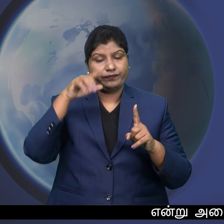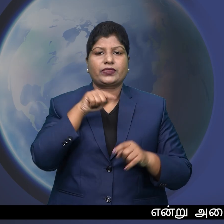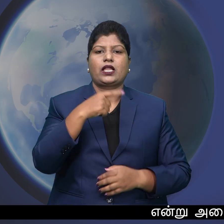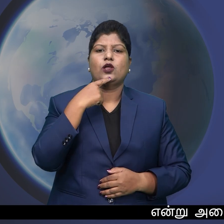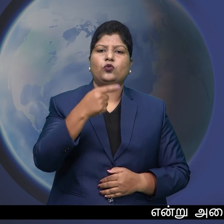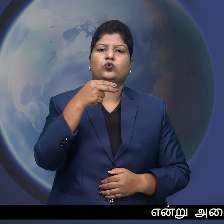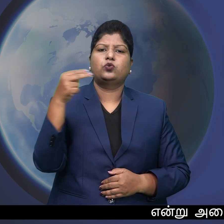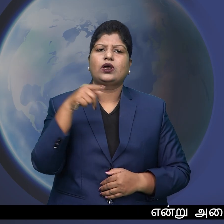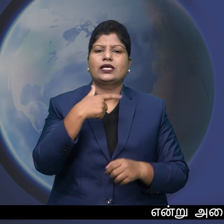அழைக்கப்படுகிறது.